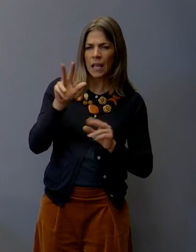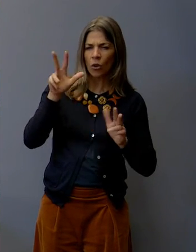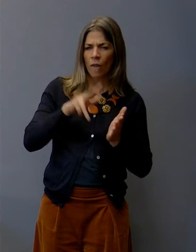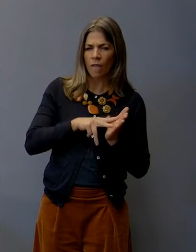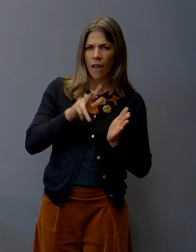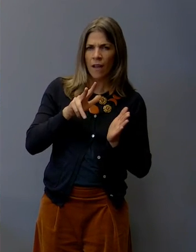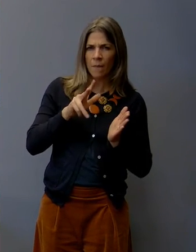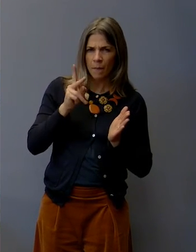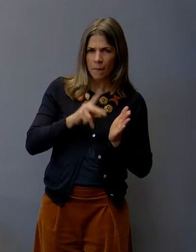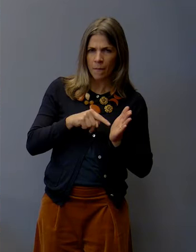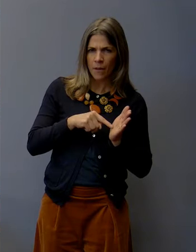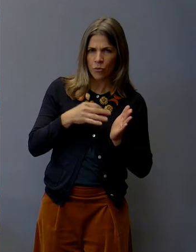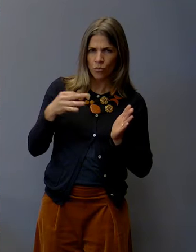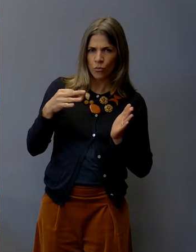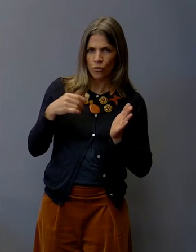vuoto